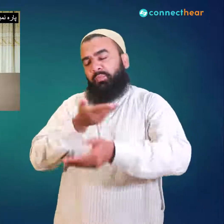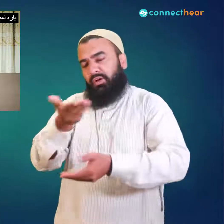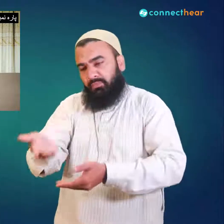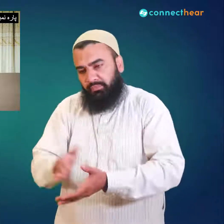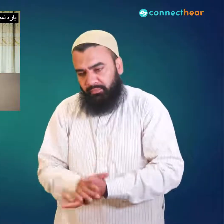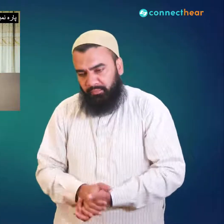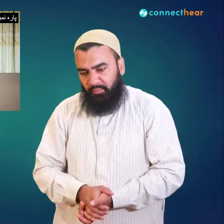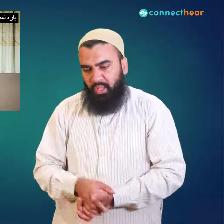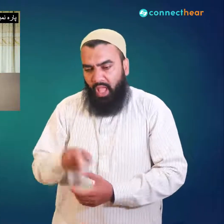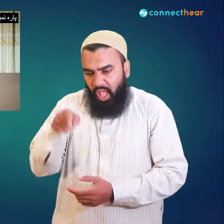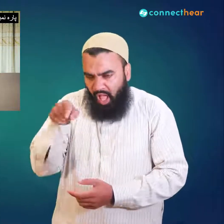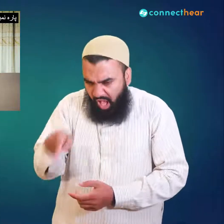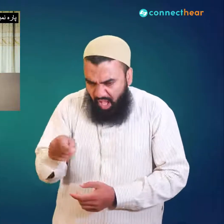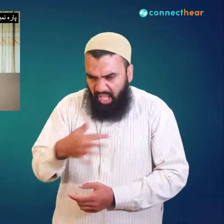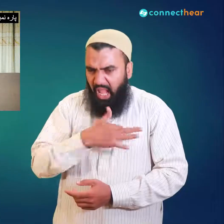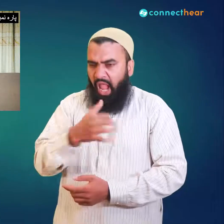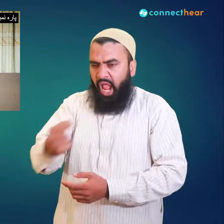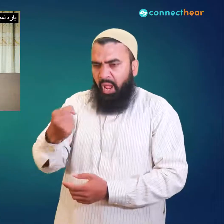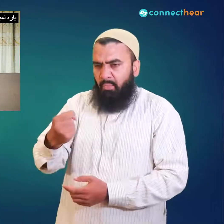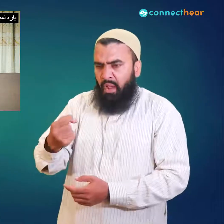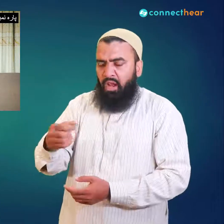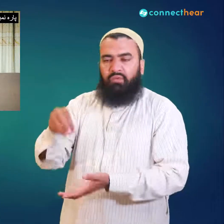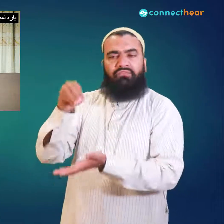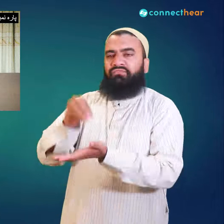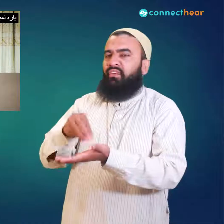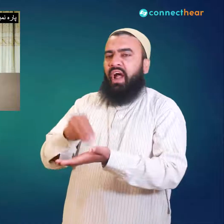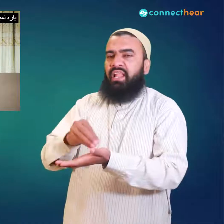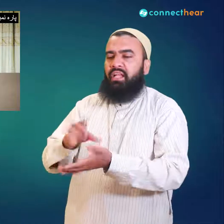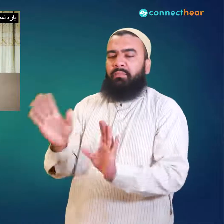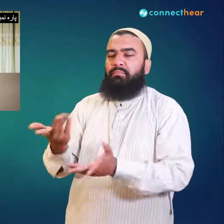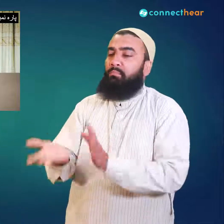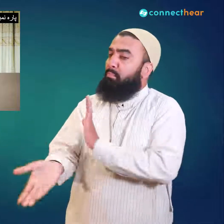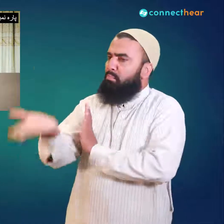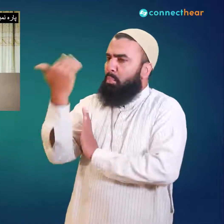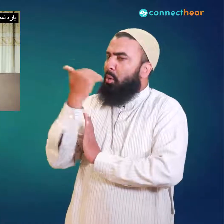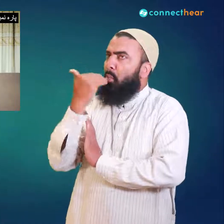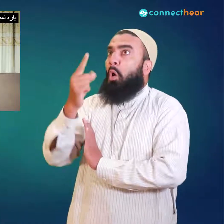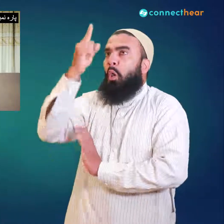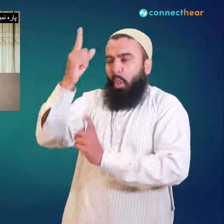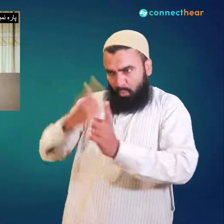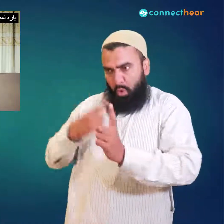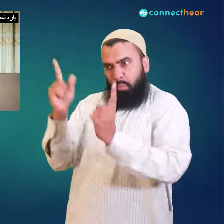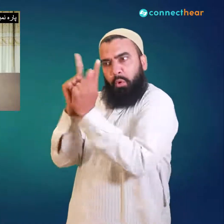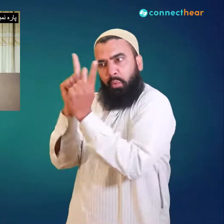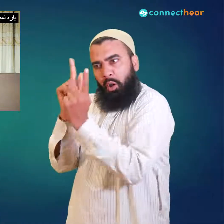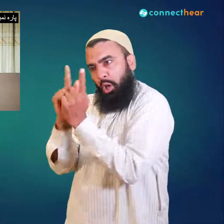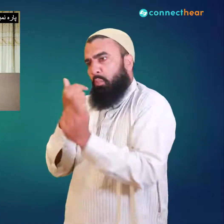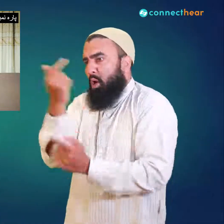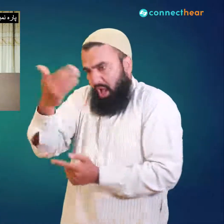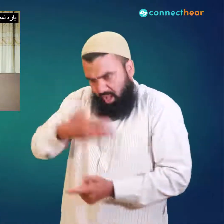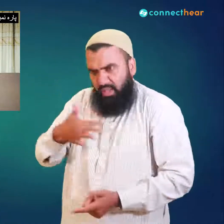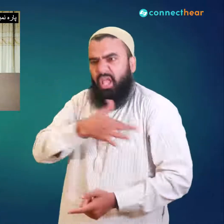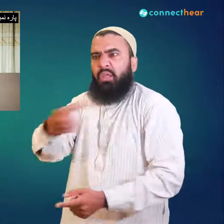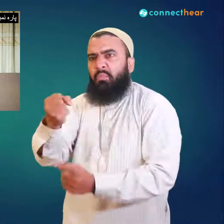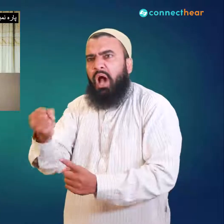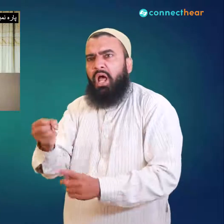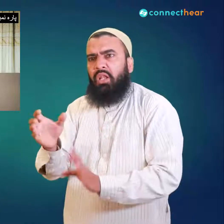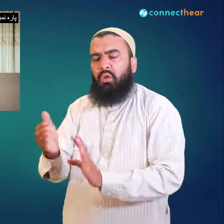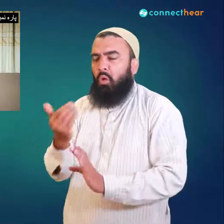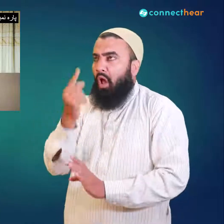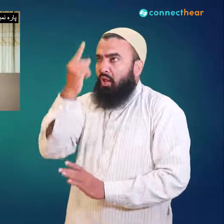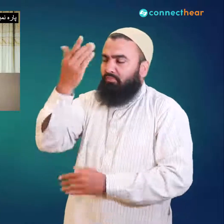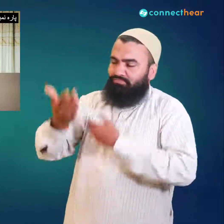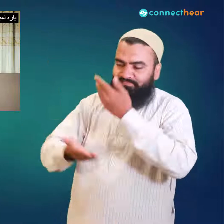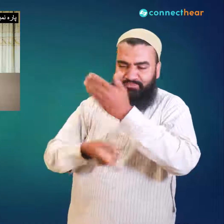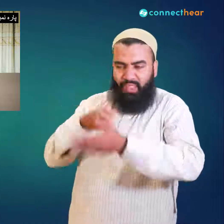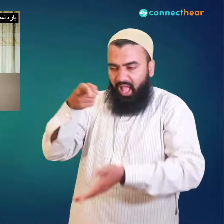اس سے عبرت اور سبق حاصل کریں۔ اللہ رب العزت کا یہ وعدہ پورا ہوا اور فرعون کے جسم کو